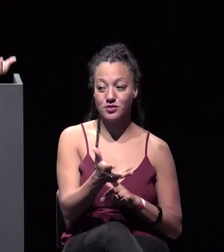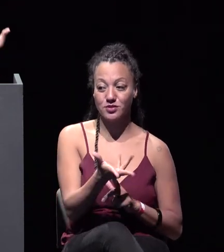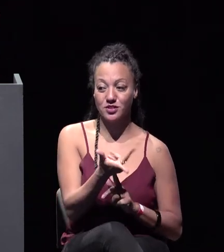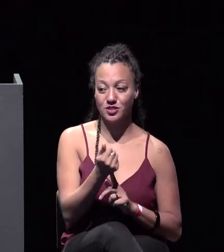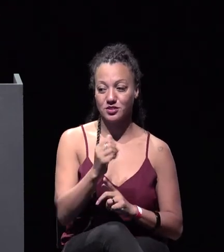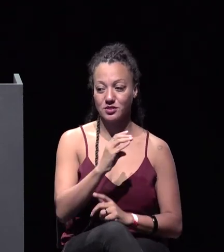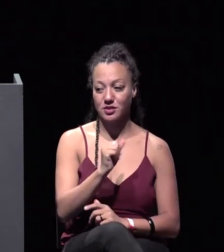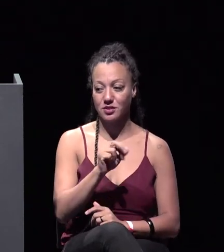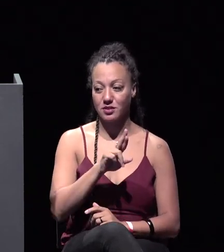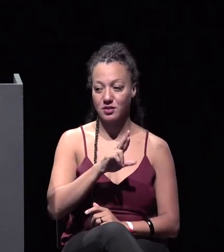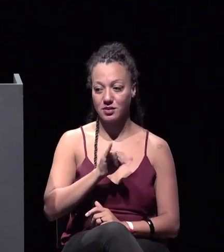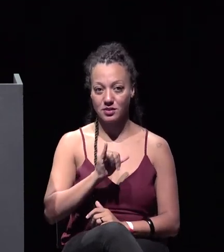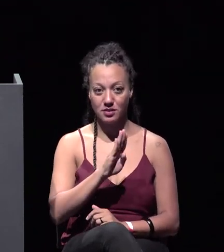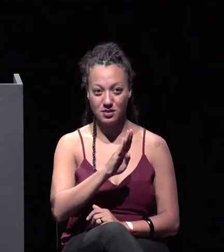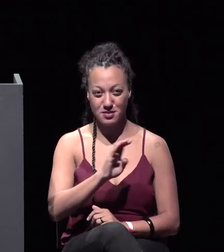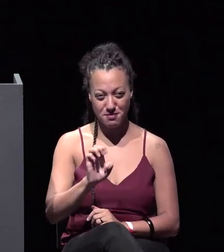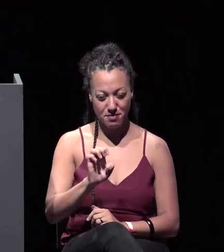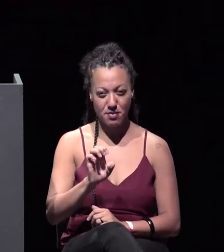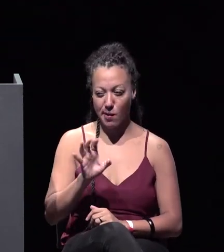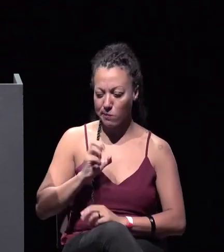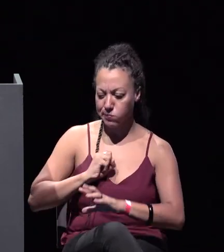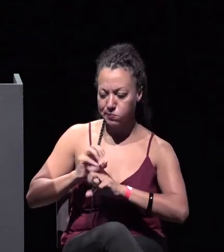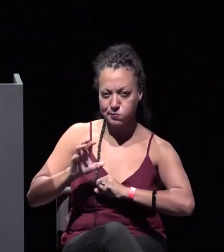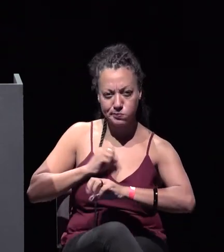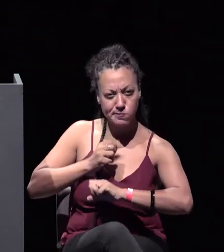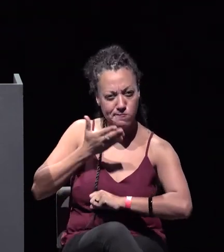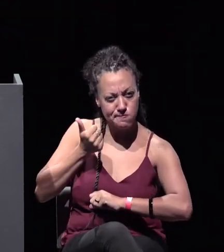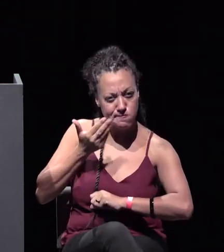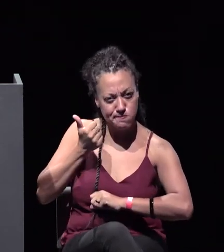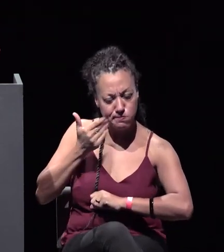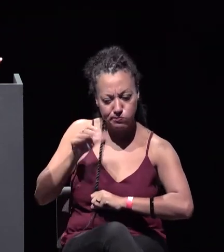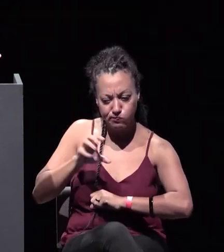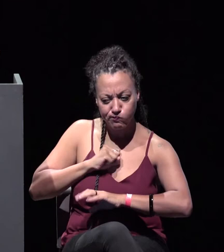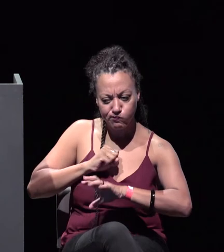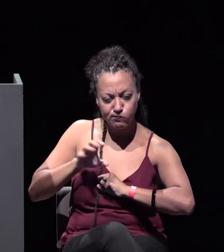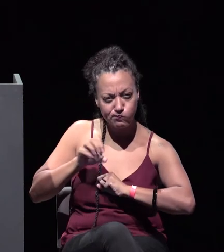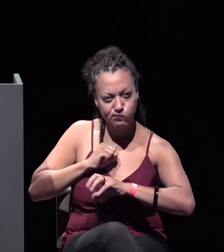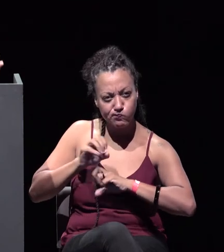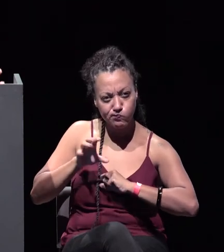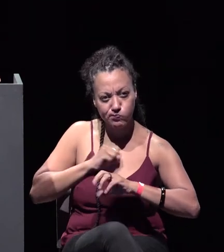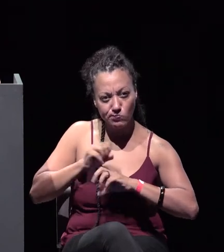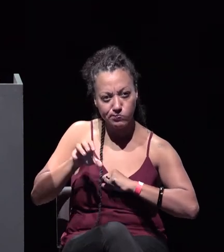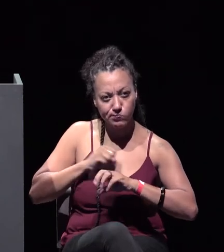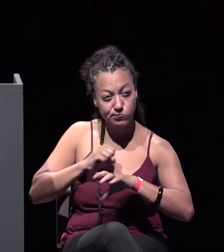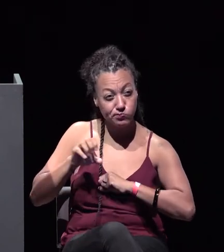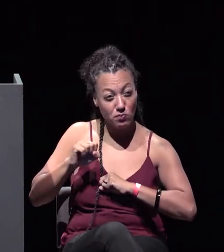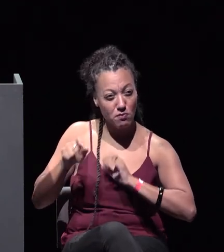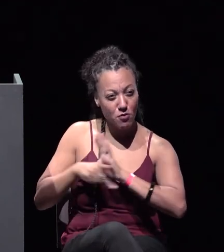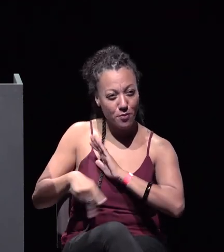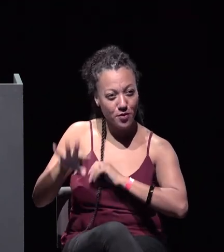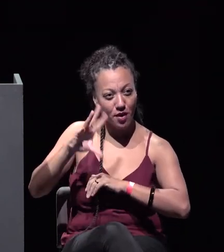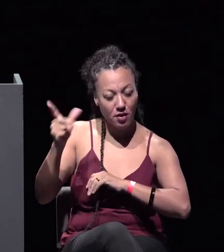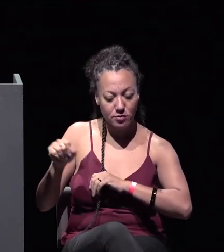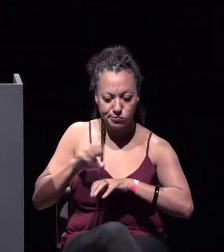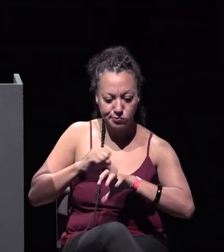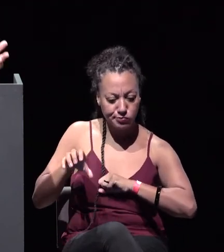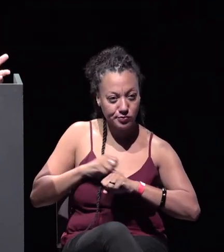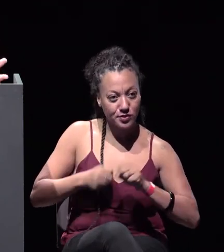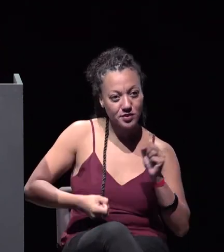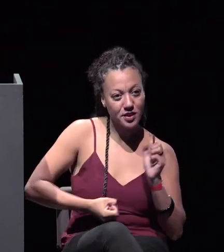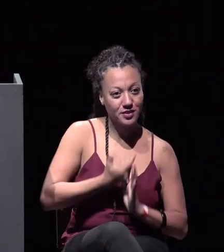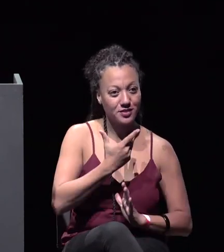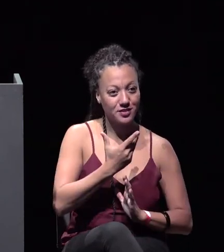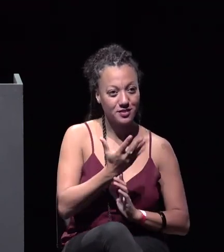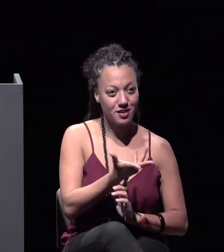absorve toda essa essa fundamentação a afro brasileira como e reestrutura sua